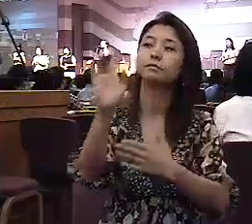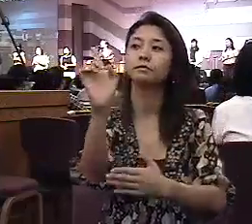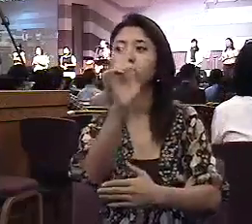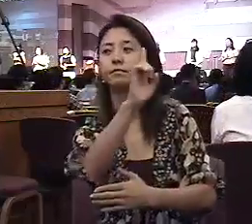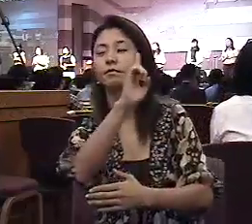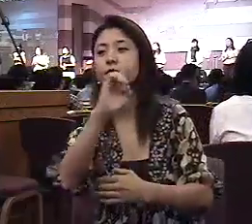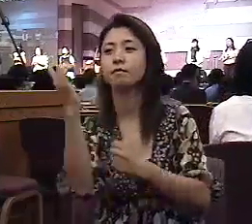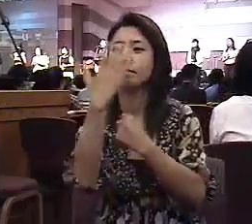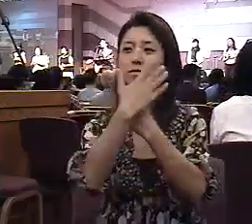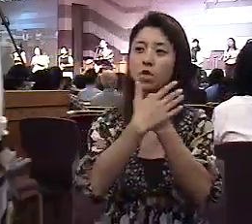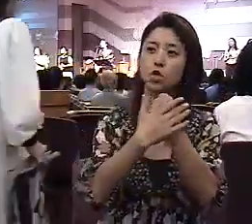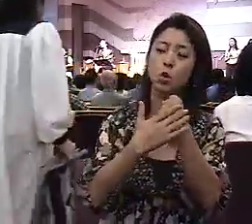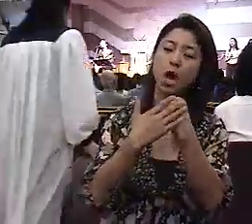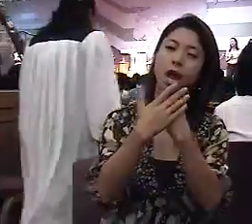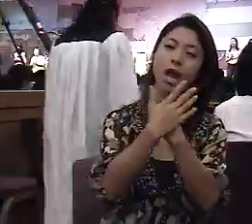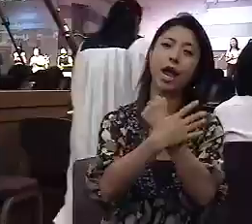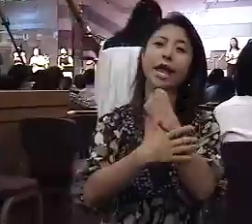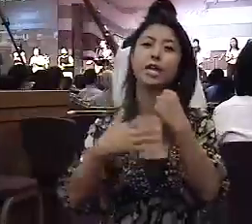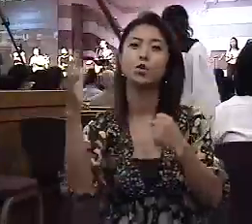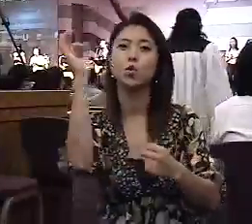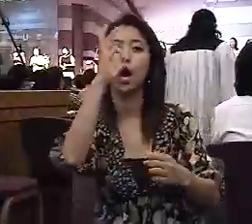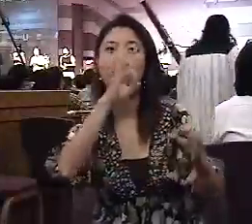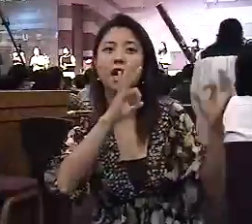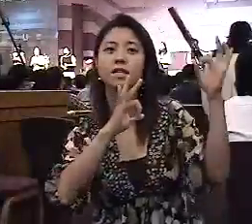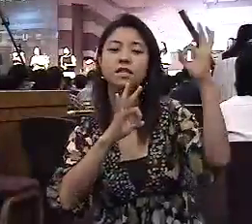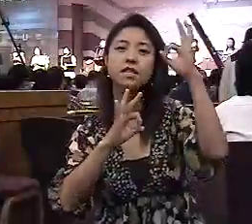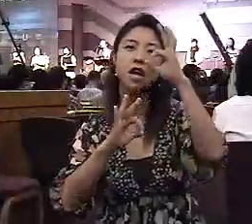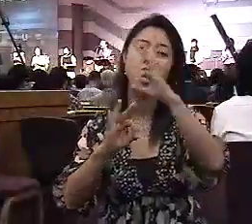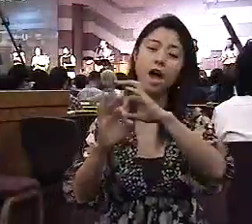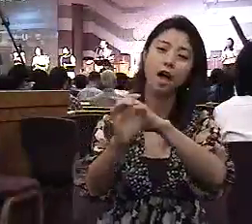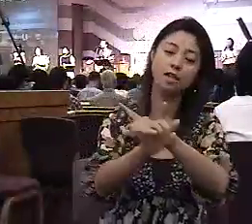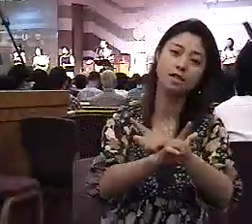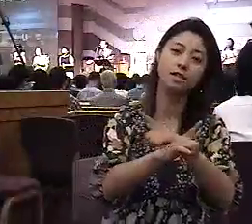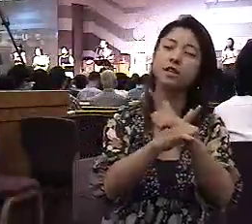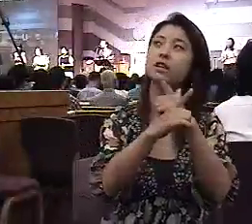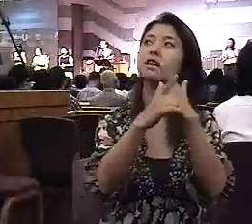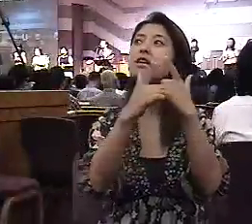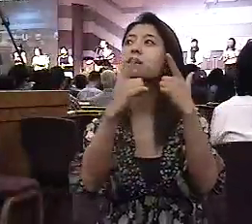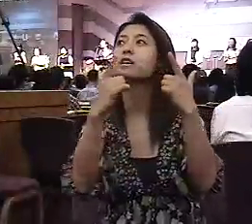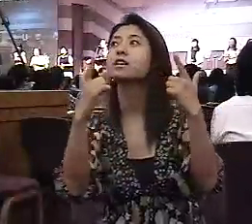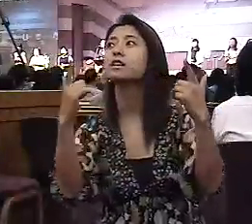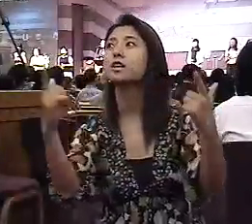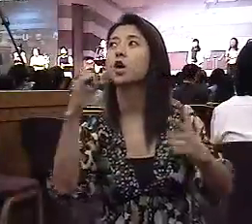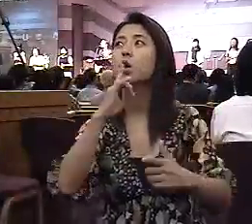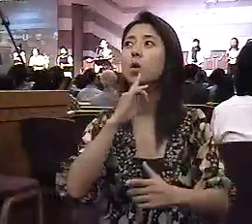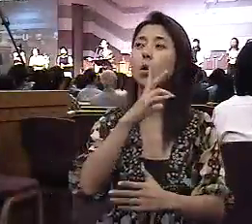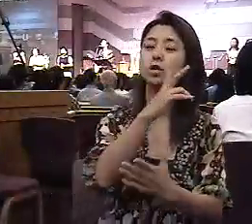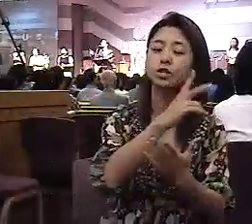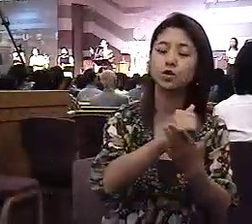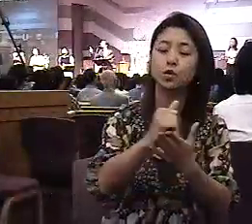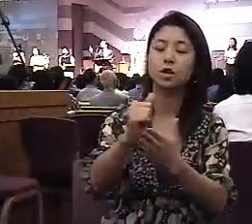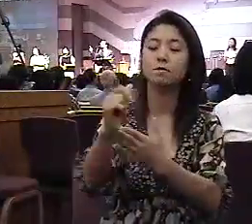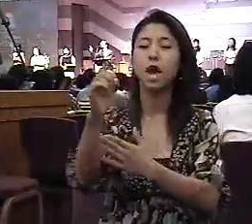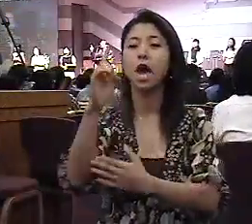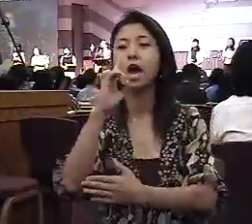다른 어떤 은혜 구하지 않으리.